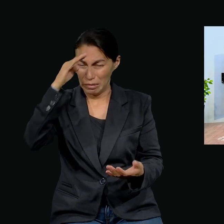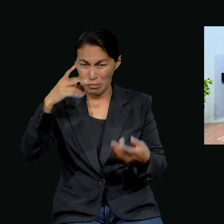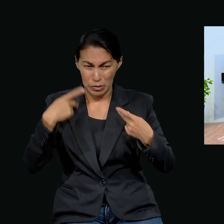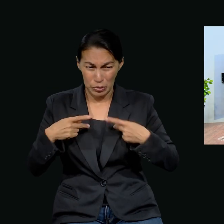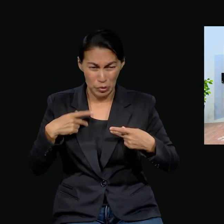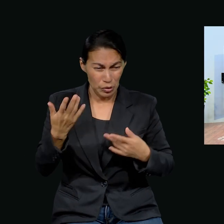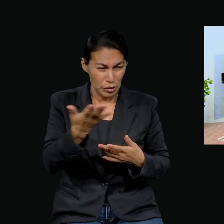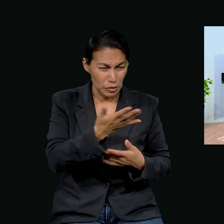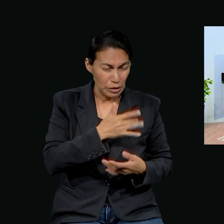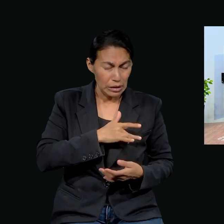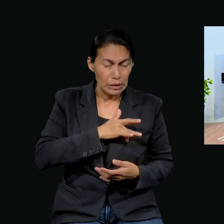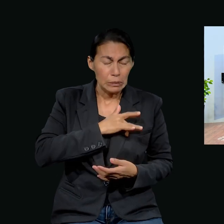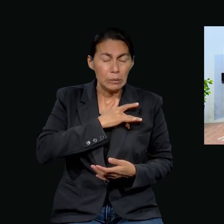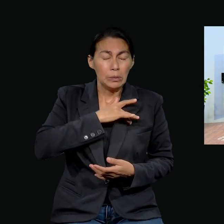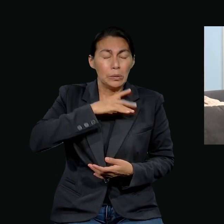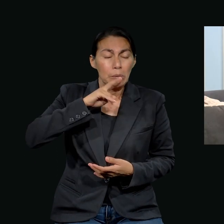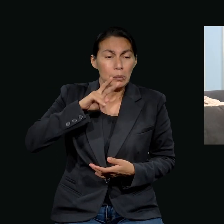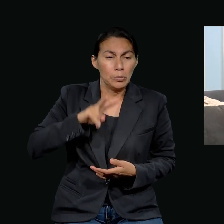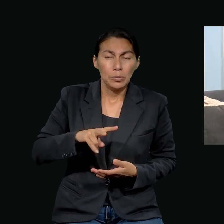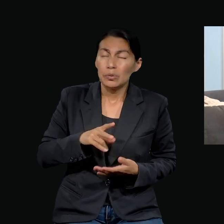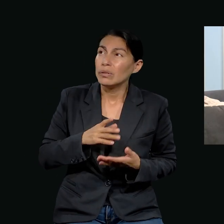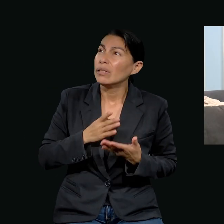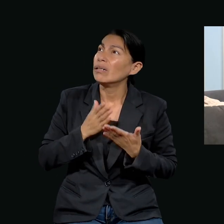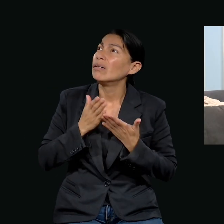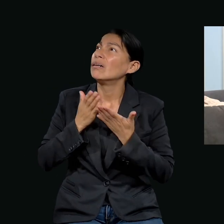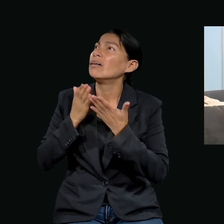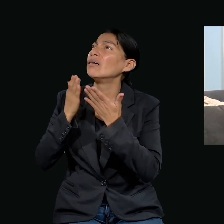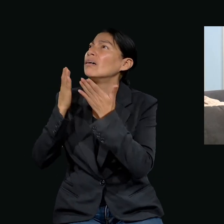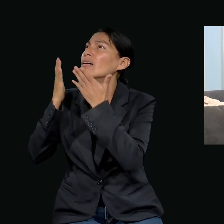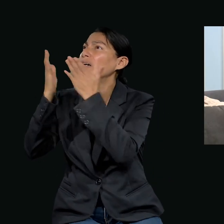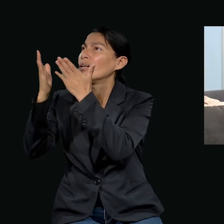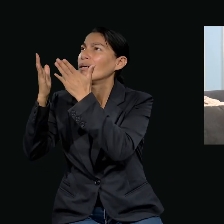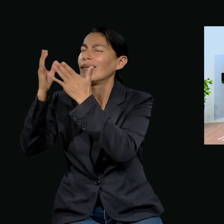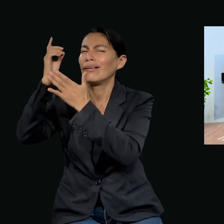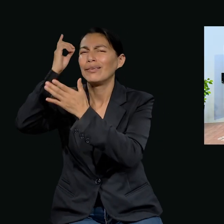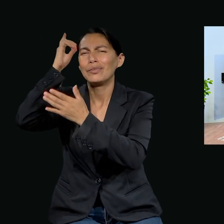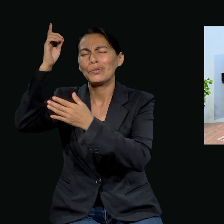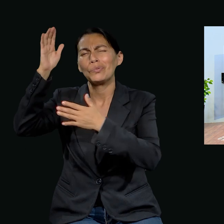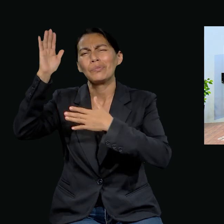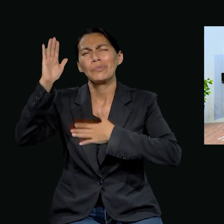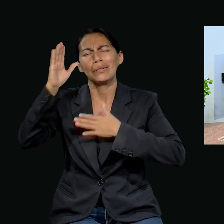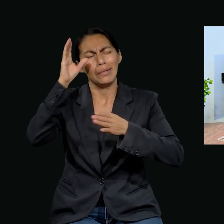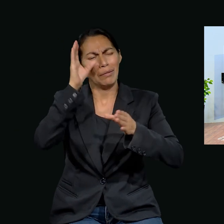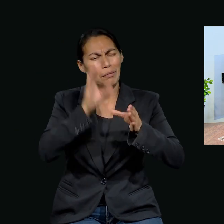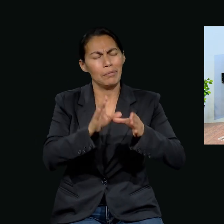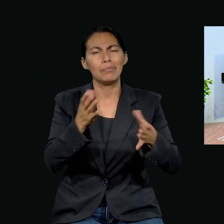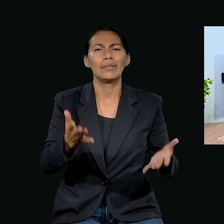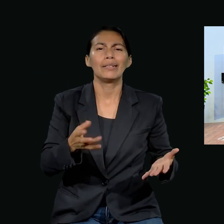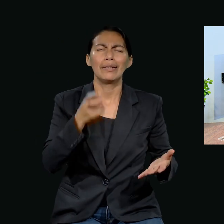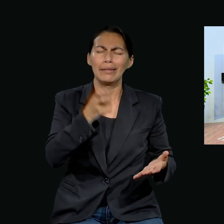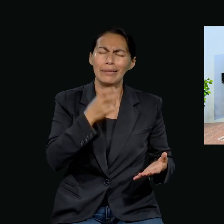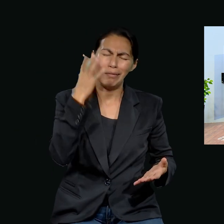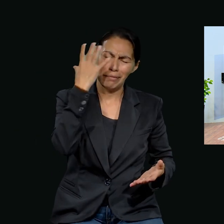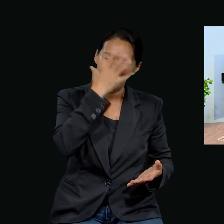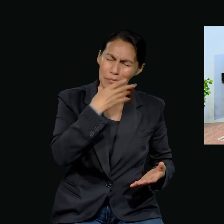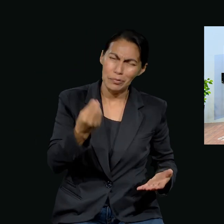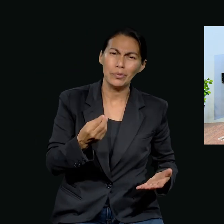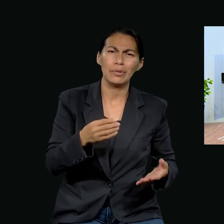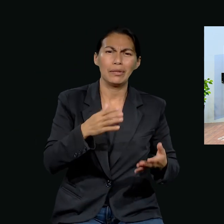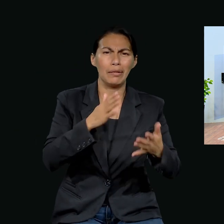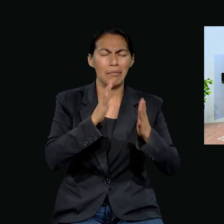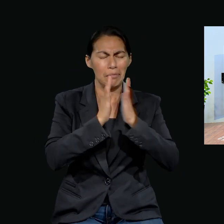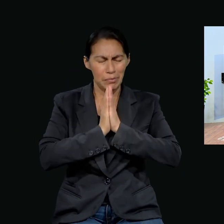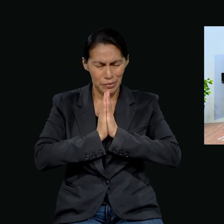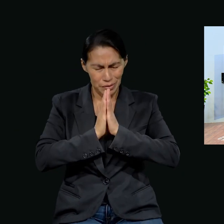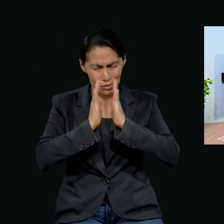le buscan De veras Él cumplirá Esa promesa Amén Amén Allí está la promesa Para que